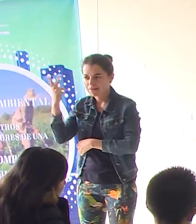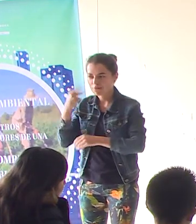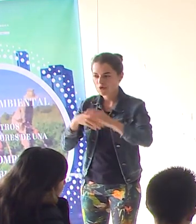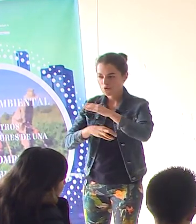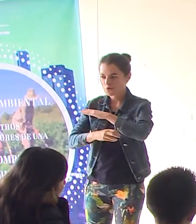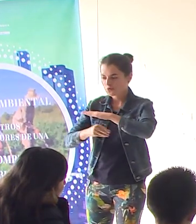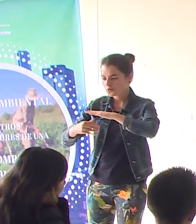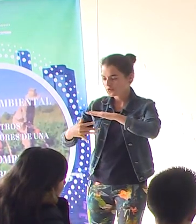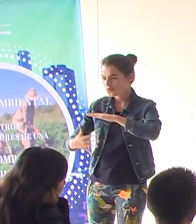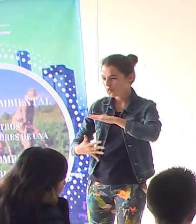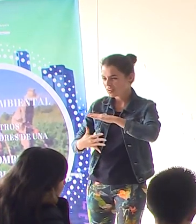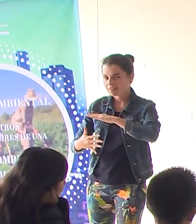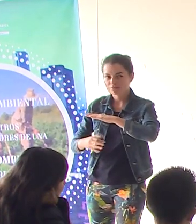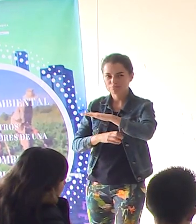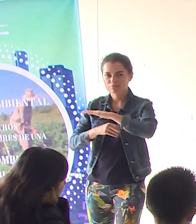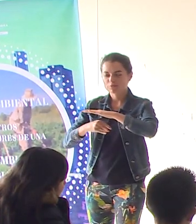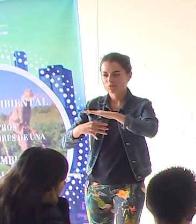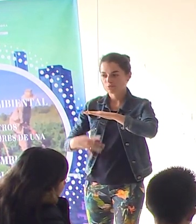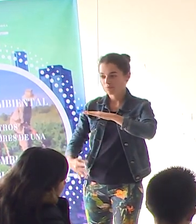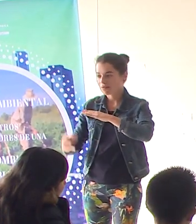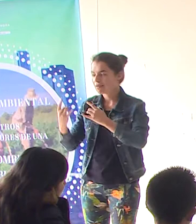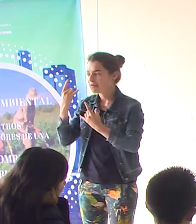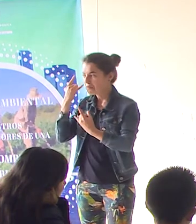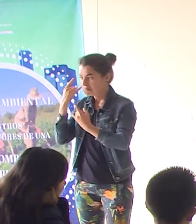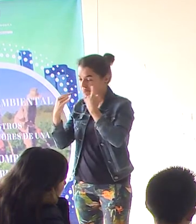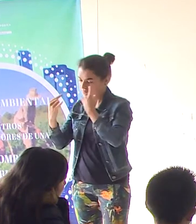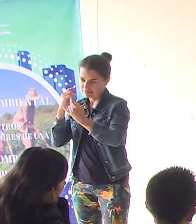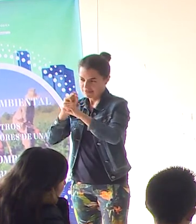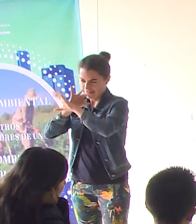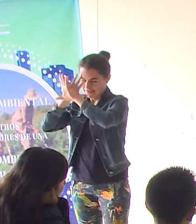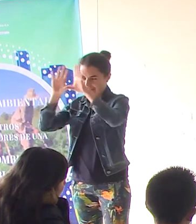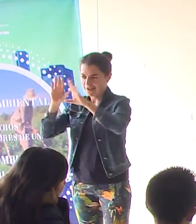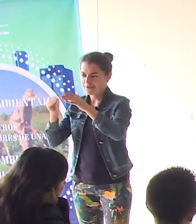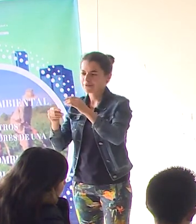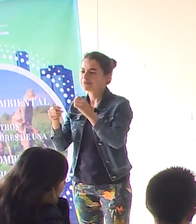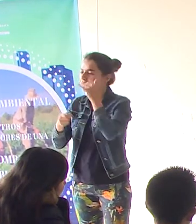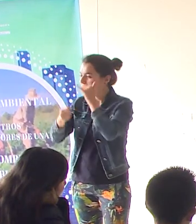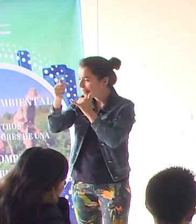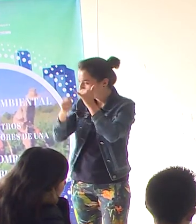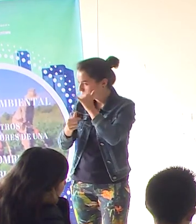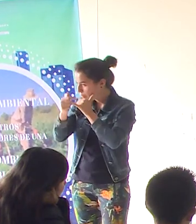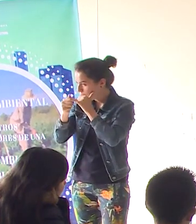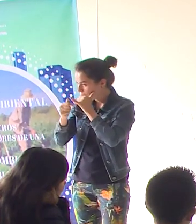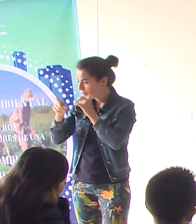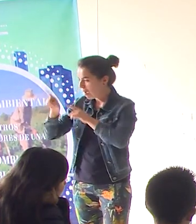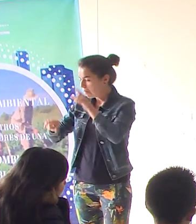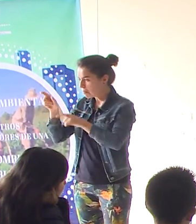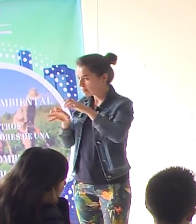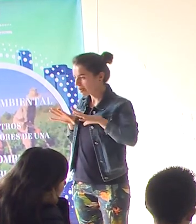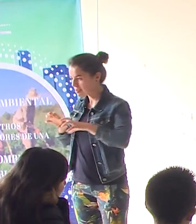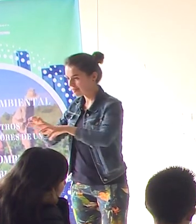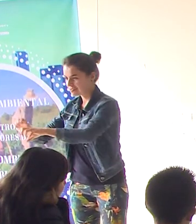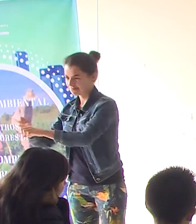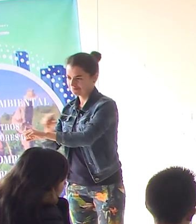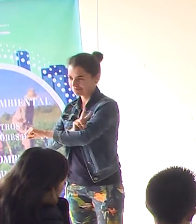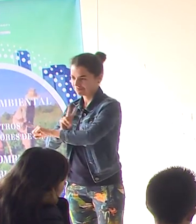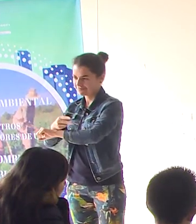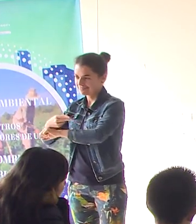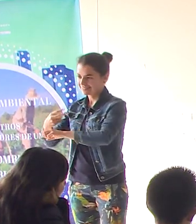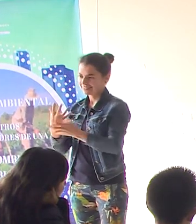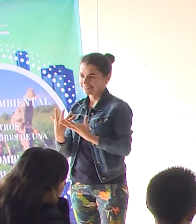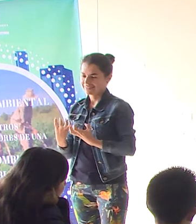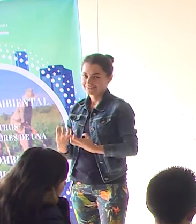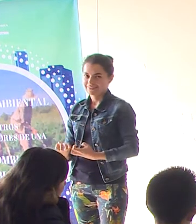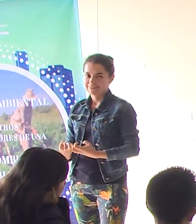generar a intereses económicos de propietarios de tierra que están ahí en la van der hamen que están